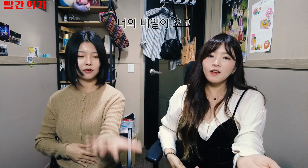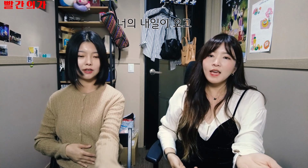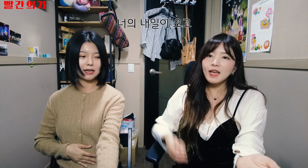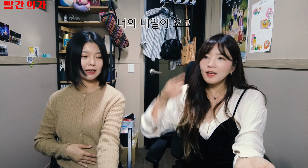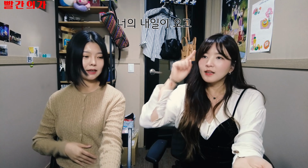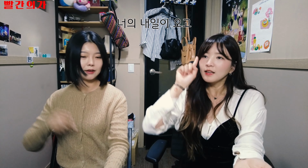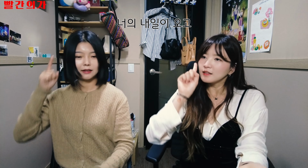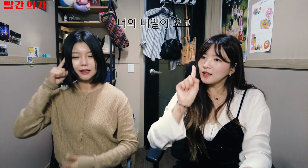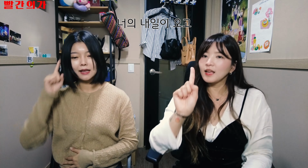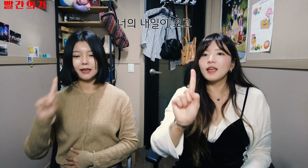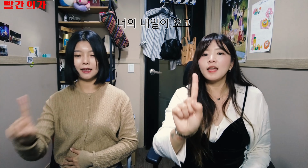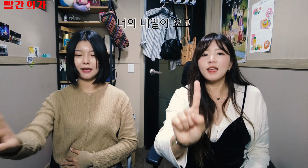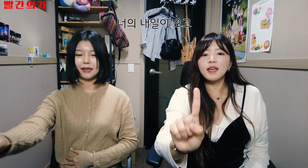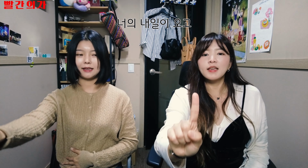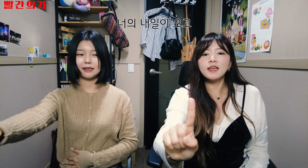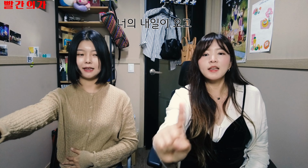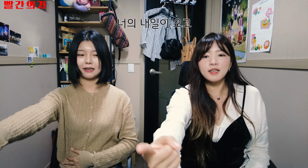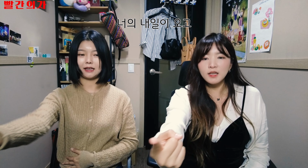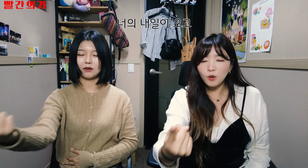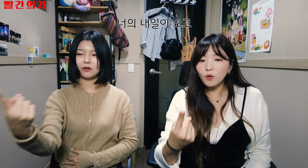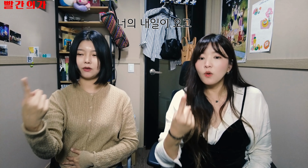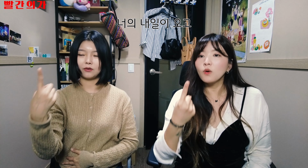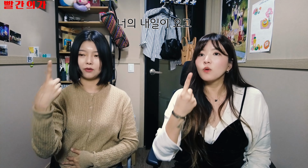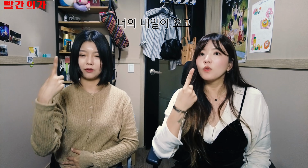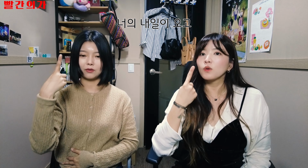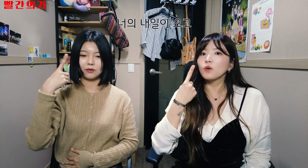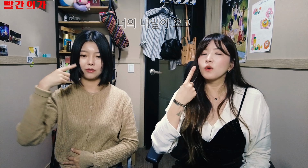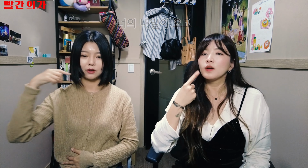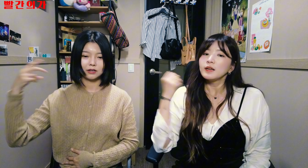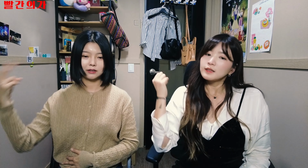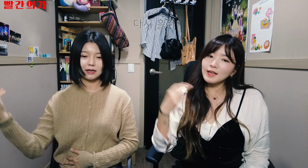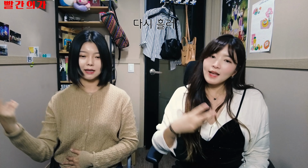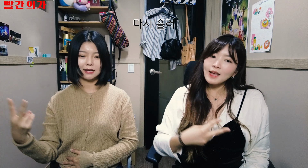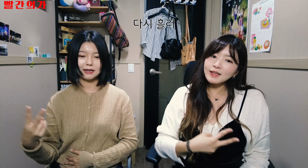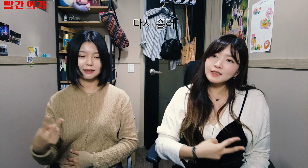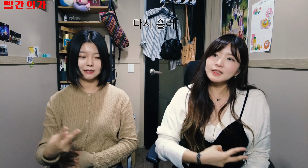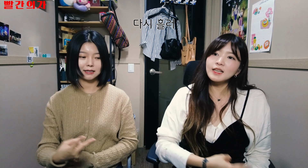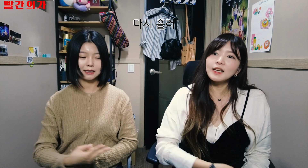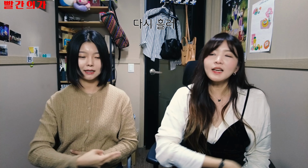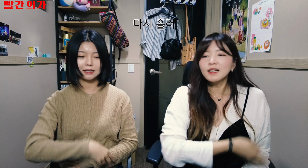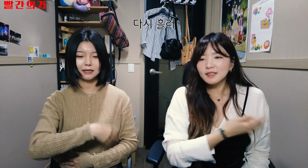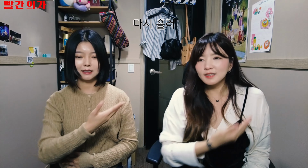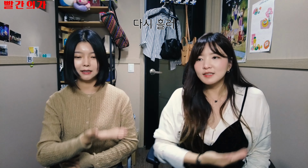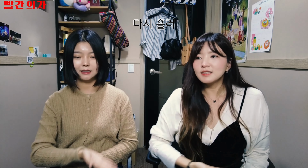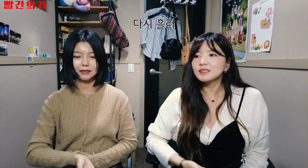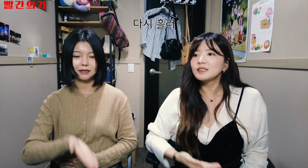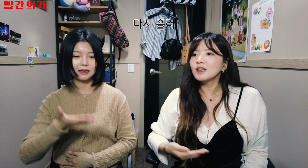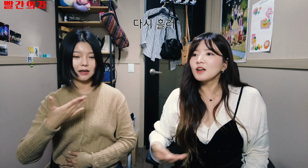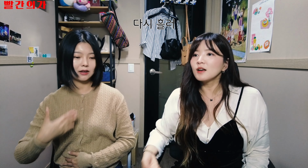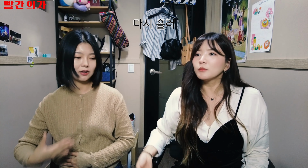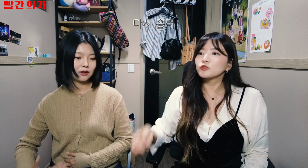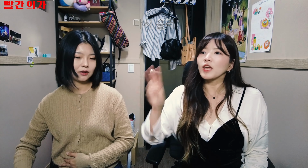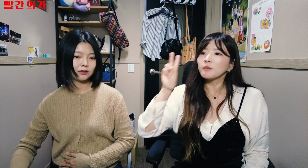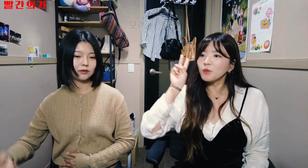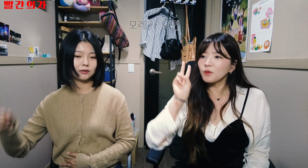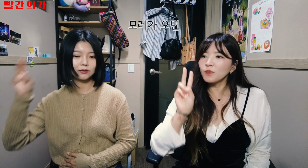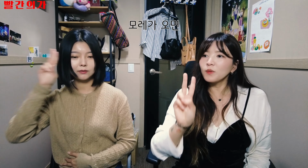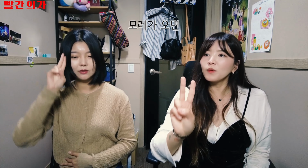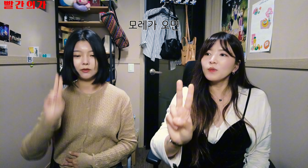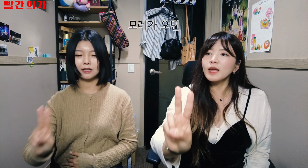너의 내일이 오고 다시 흘러